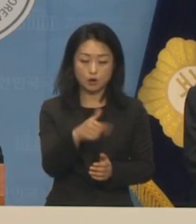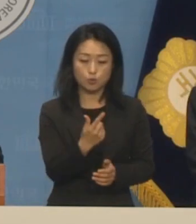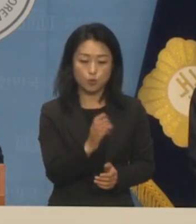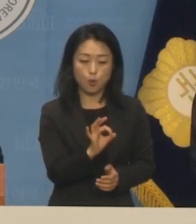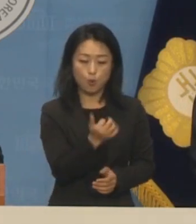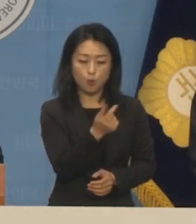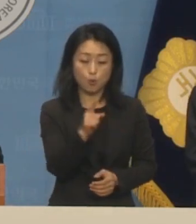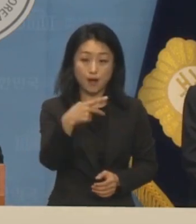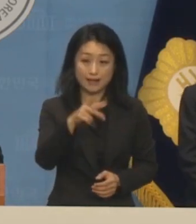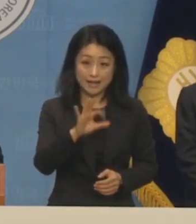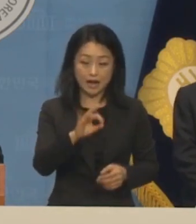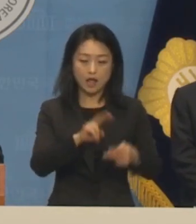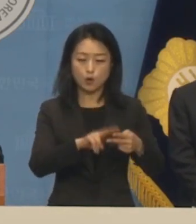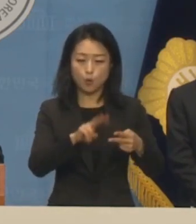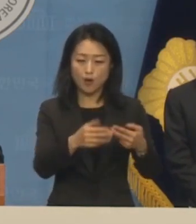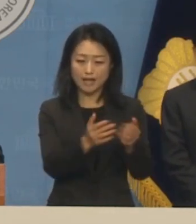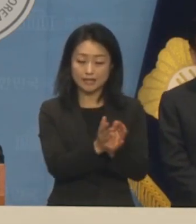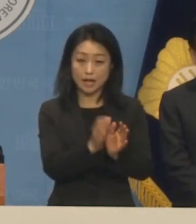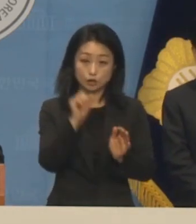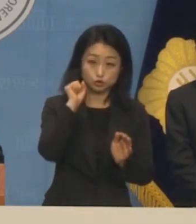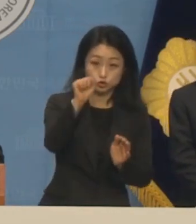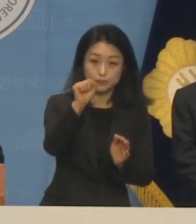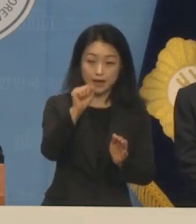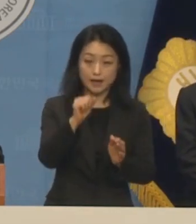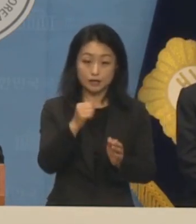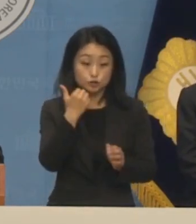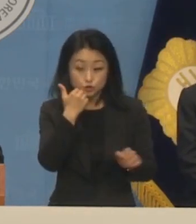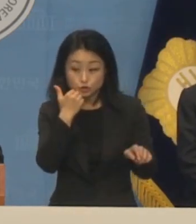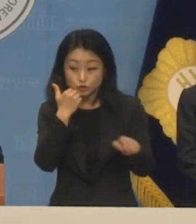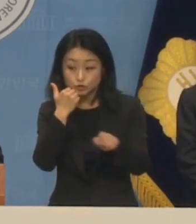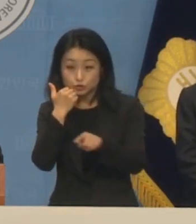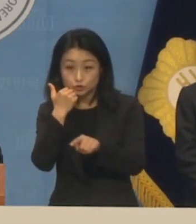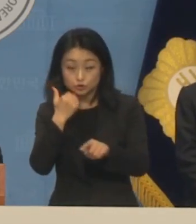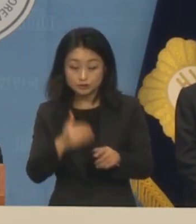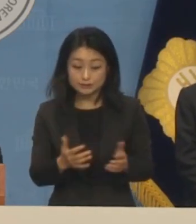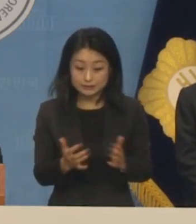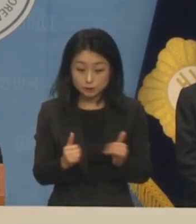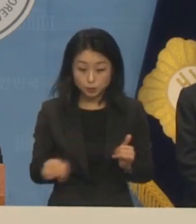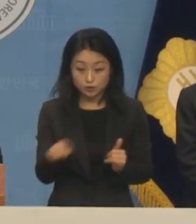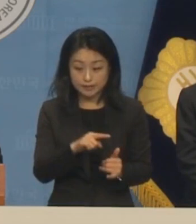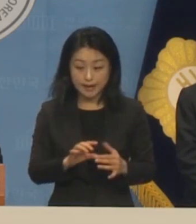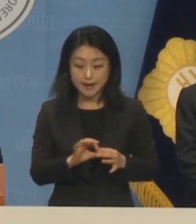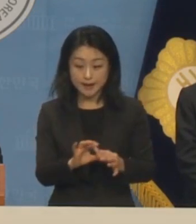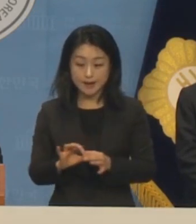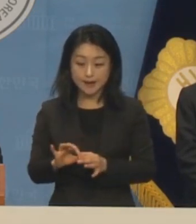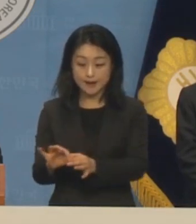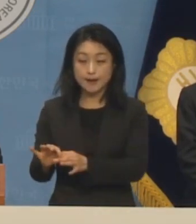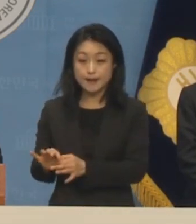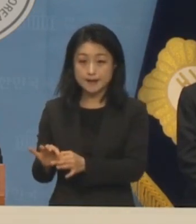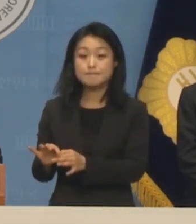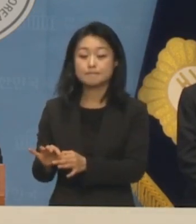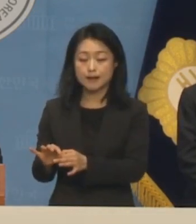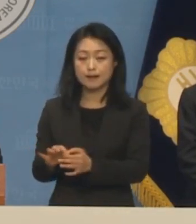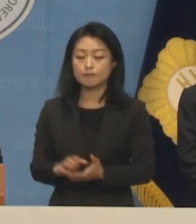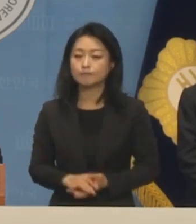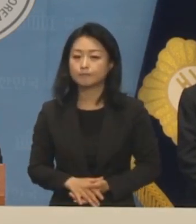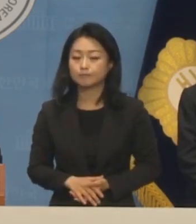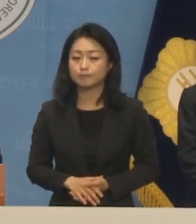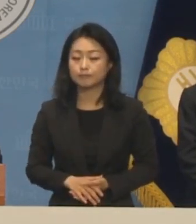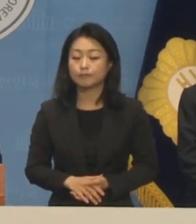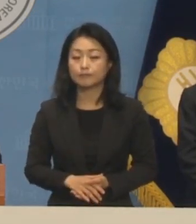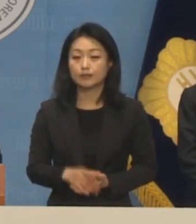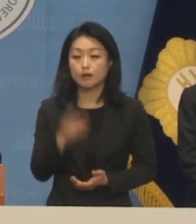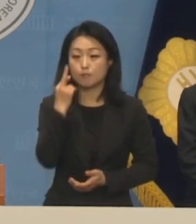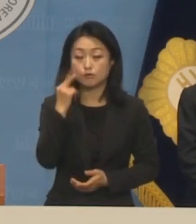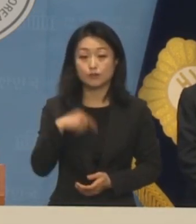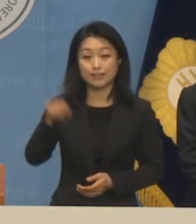쪽에 인맥과 연결을 시도하는 노력도 전개하였습니다. 요컨대 이번에 방문을